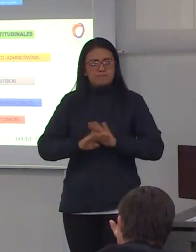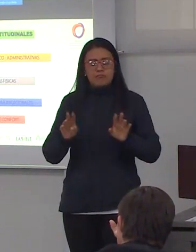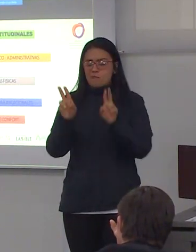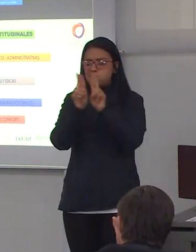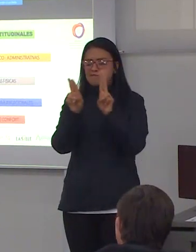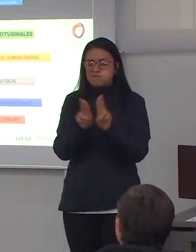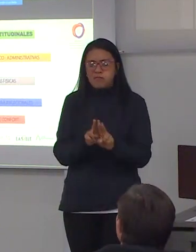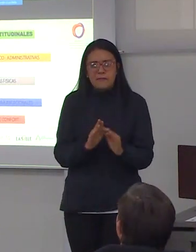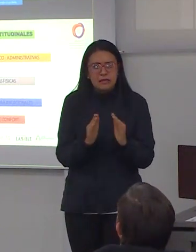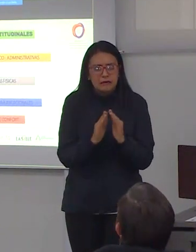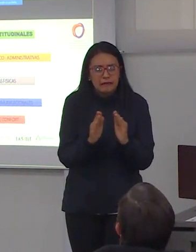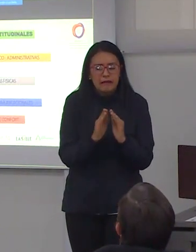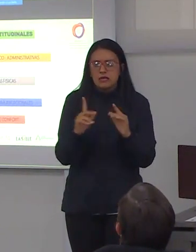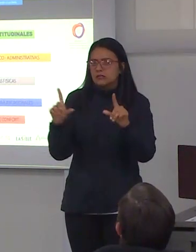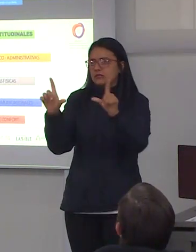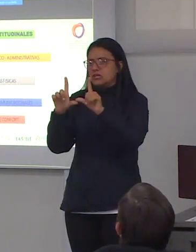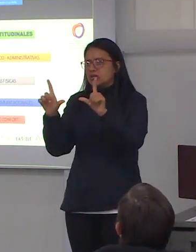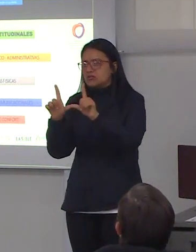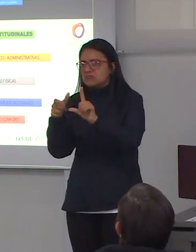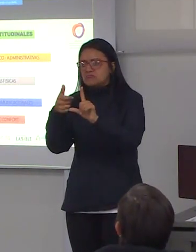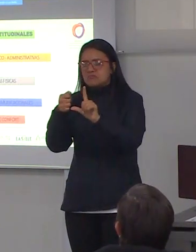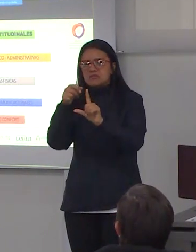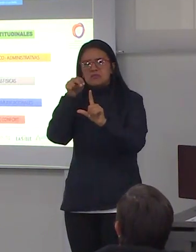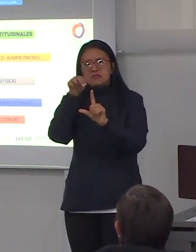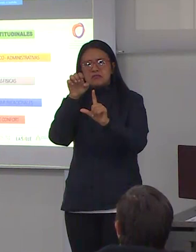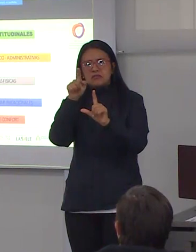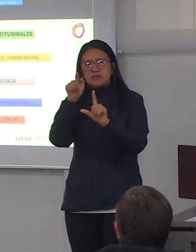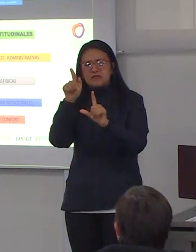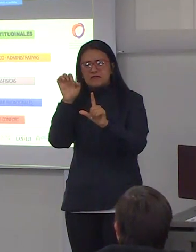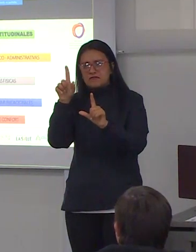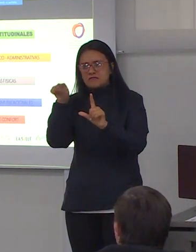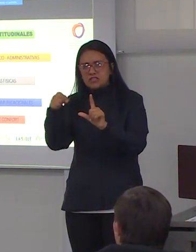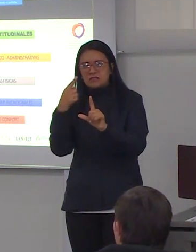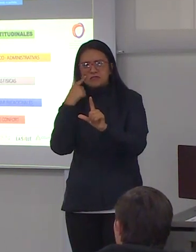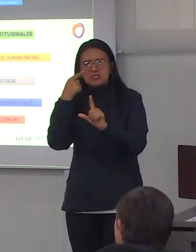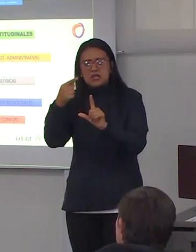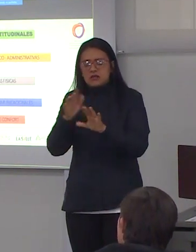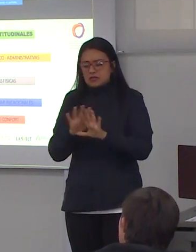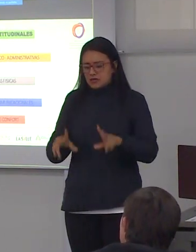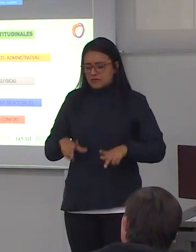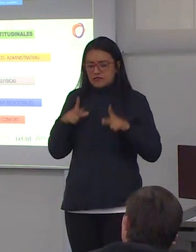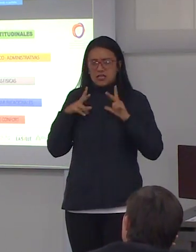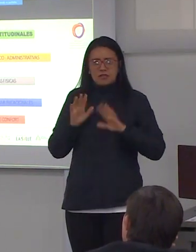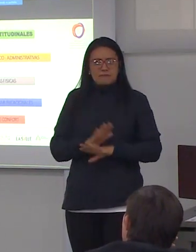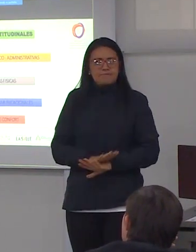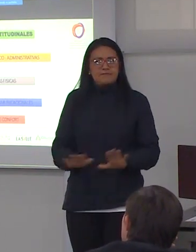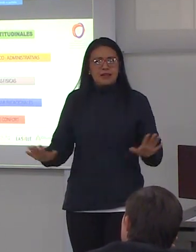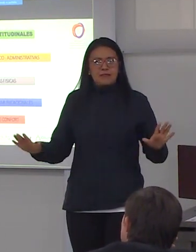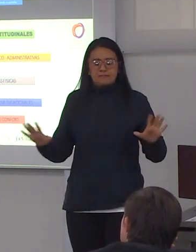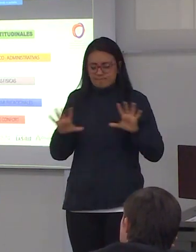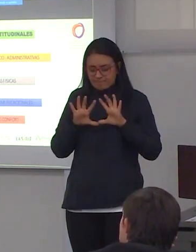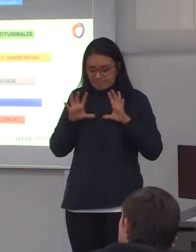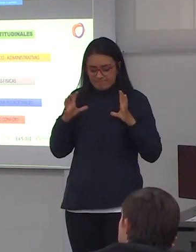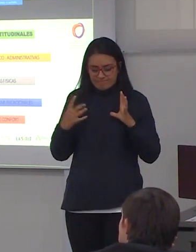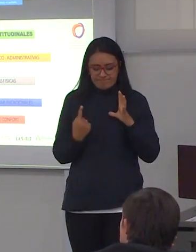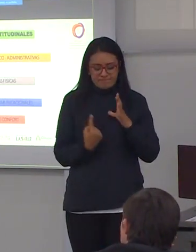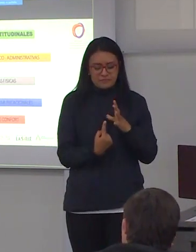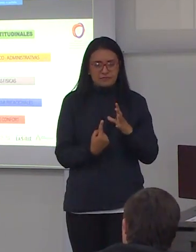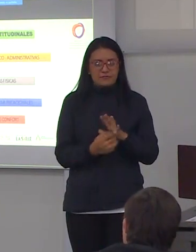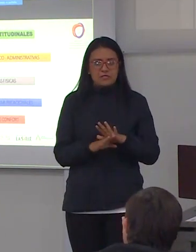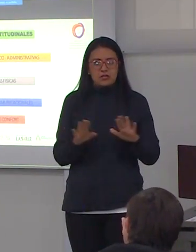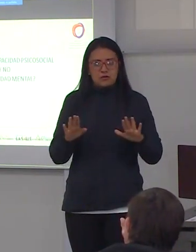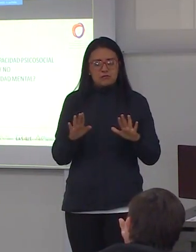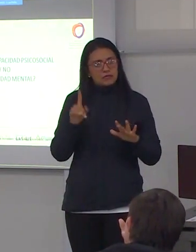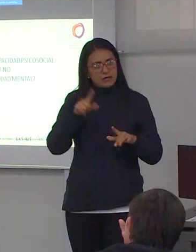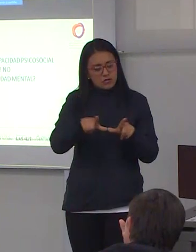internet en la casa porque veo televisión Netflix está chévere y se acabó la vida y se volvió la vida una esfera zonas de confort